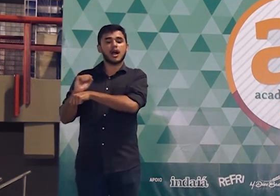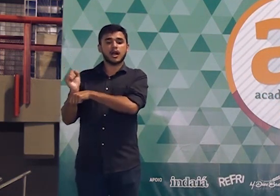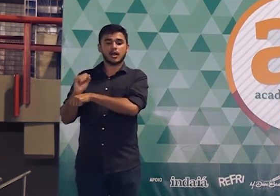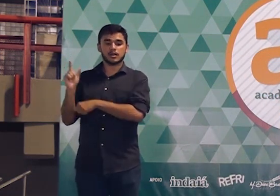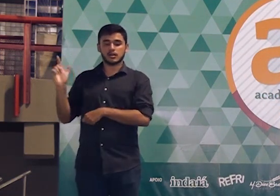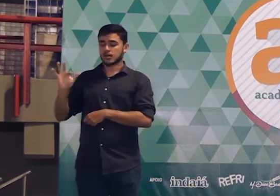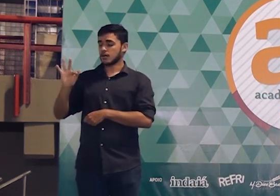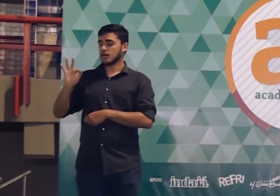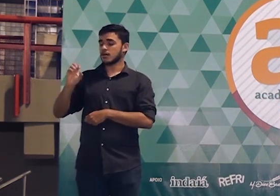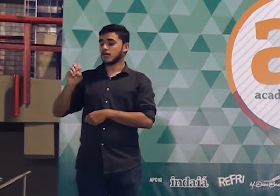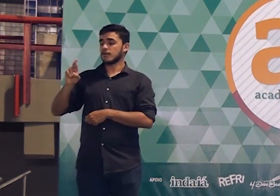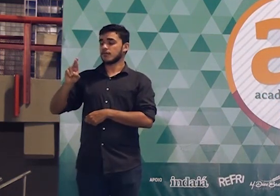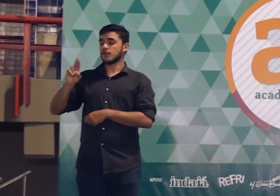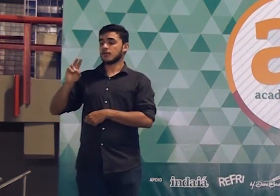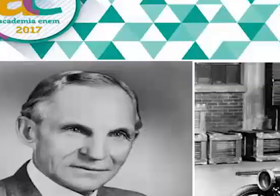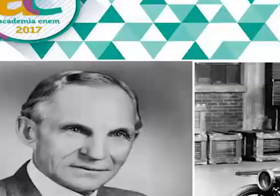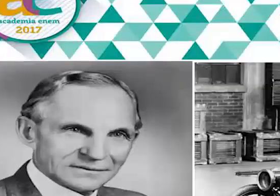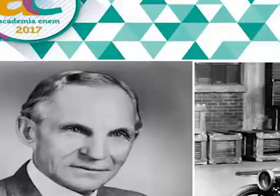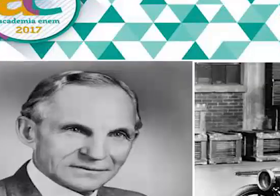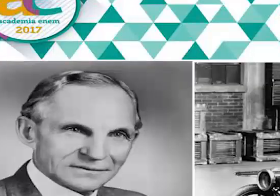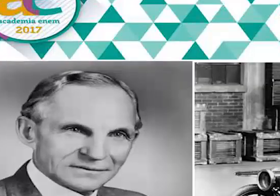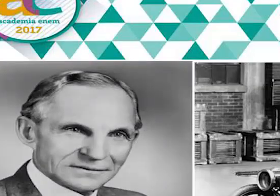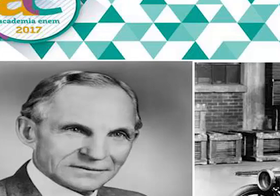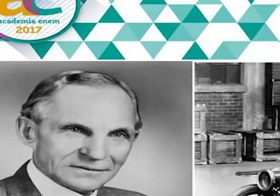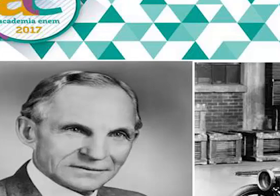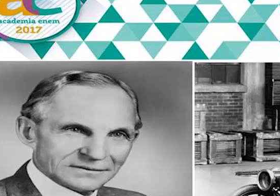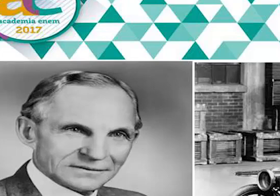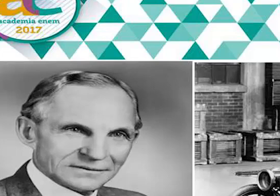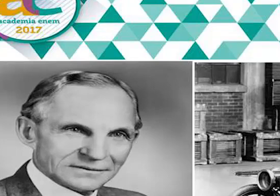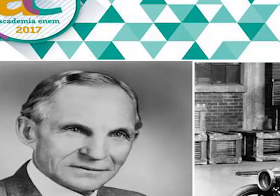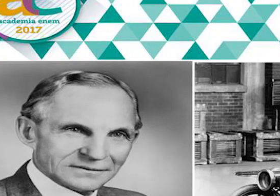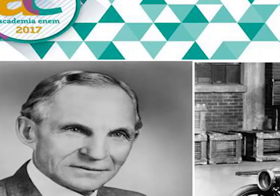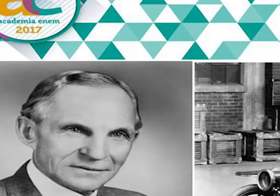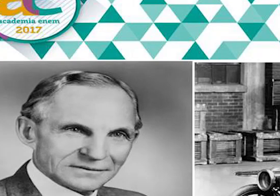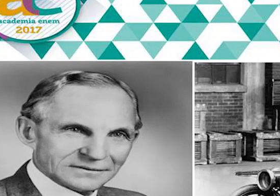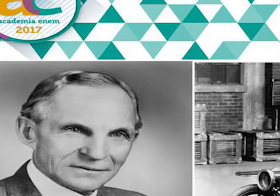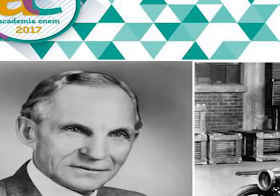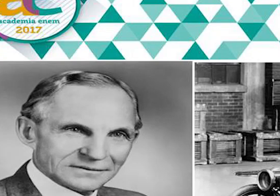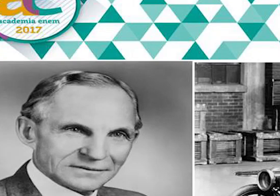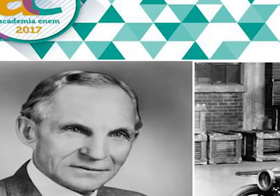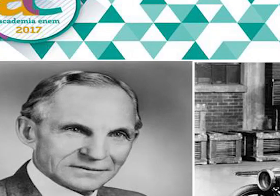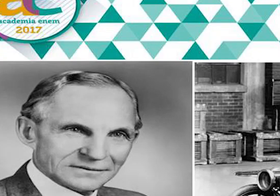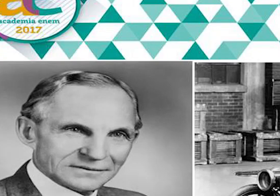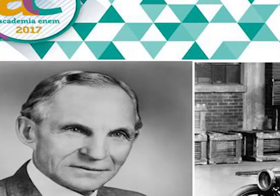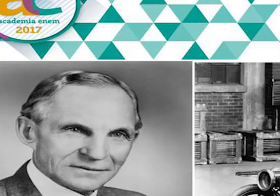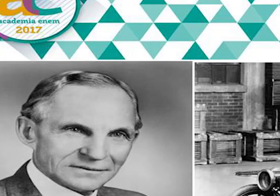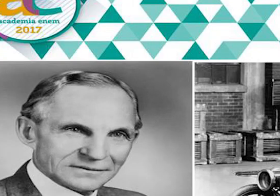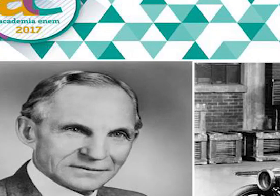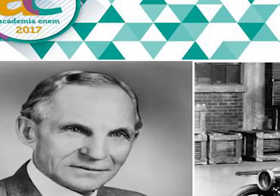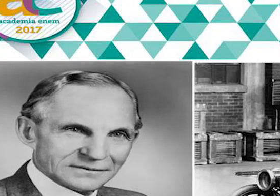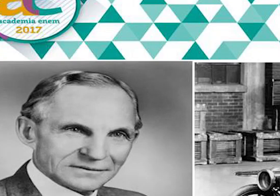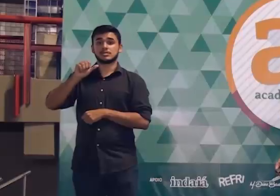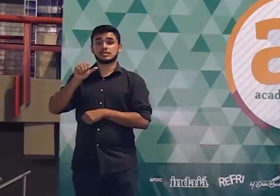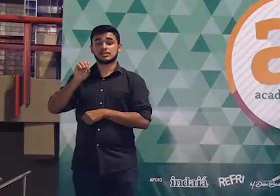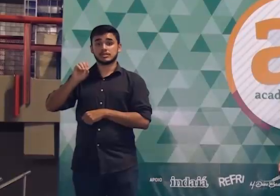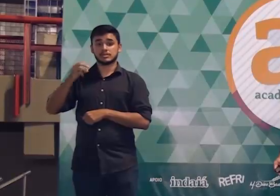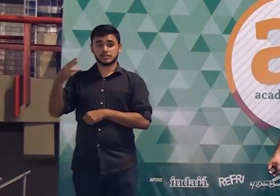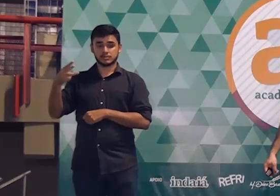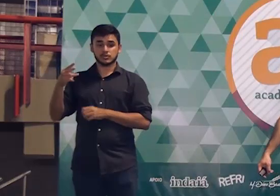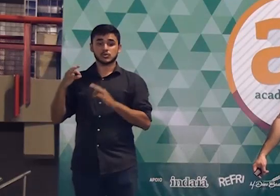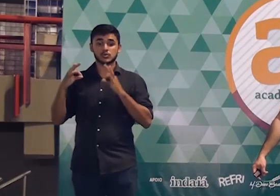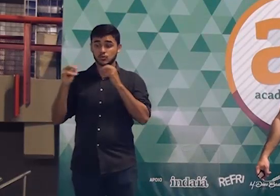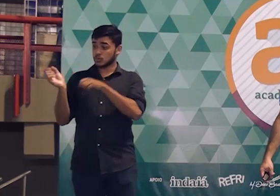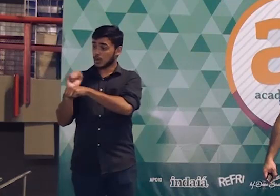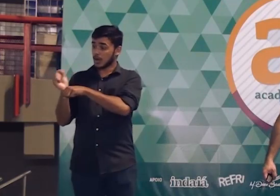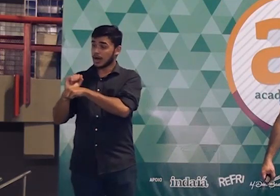Ford T, de tatu, produzido em 1903, só tinha um tipo de processo, só tinha uma linha de montagem, todos os carros